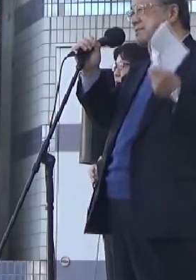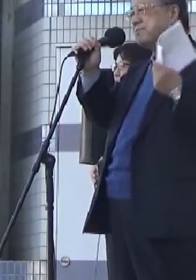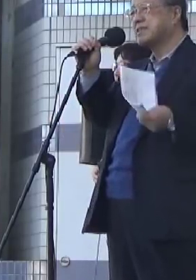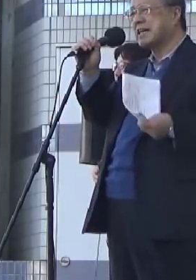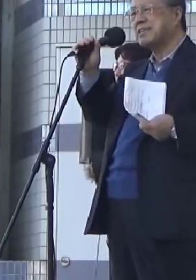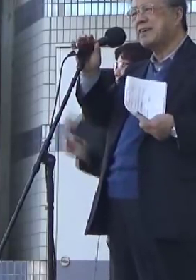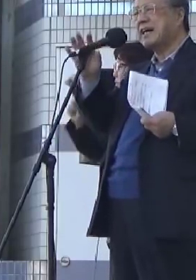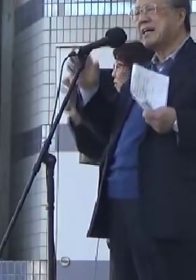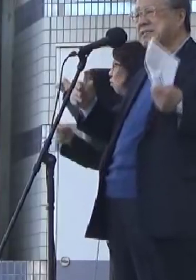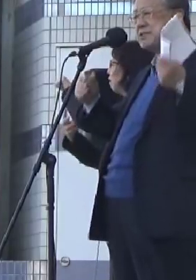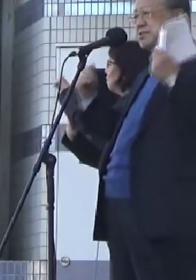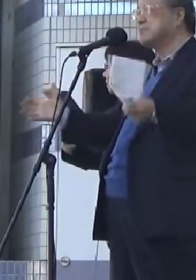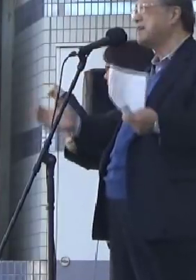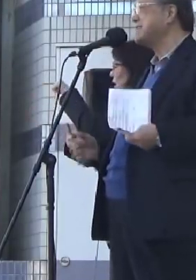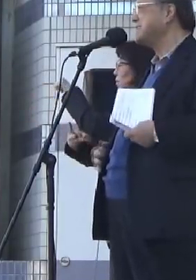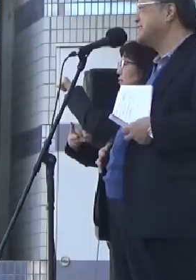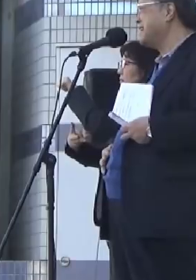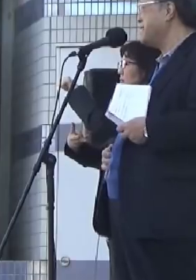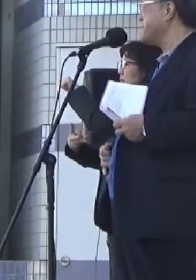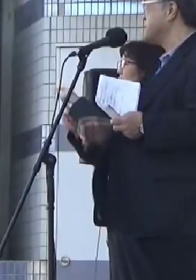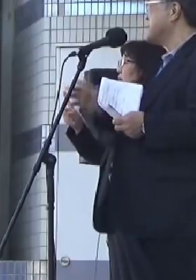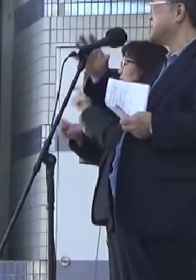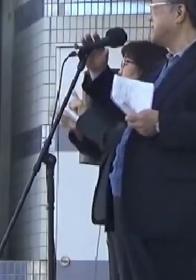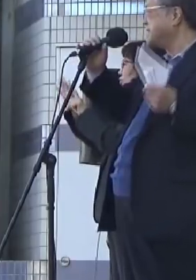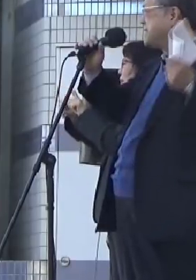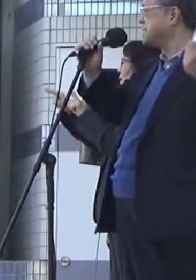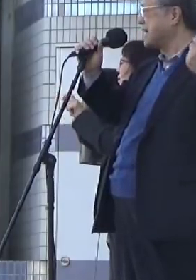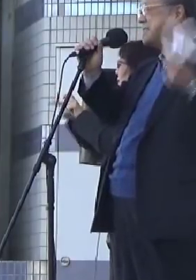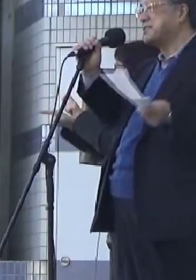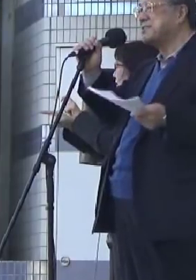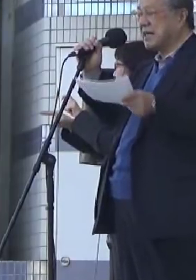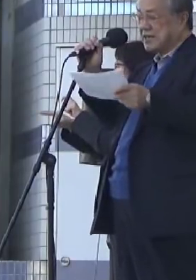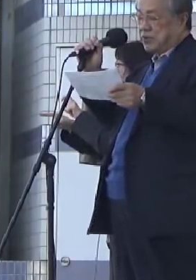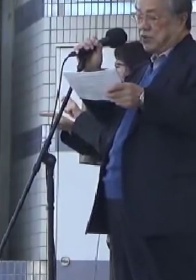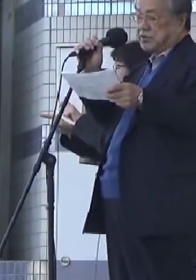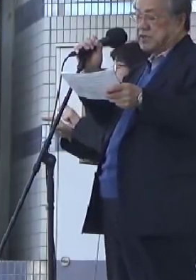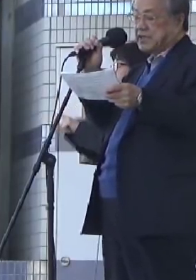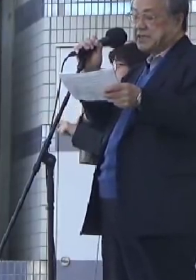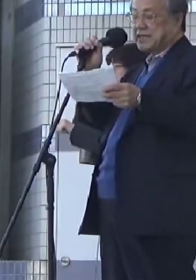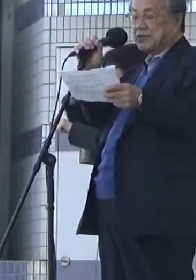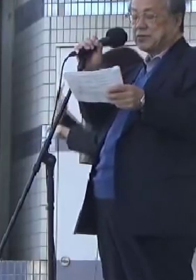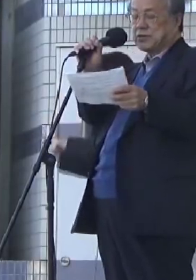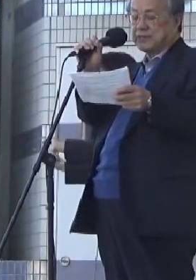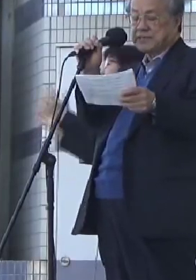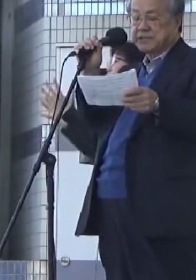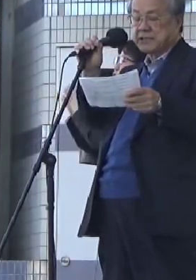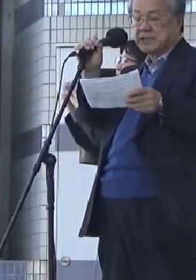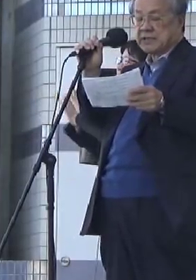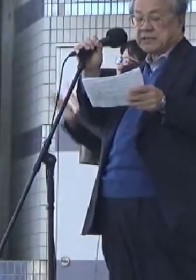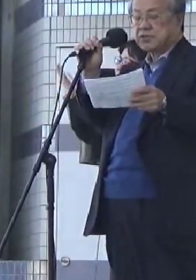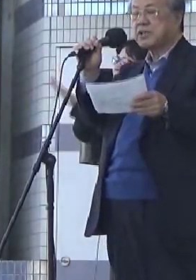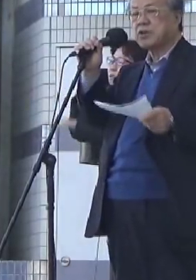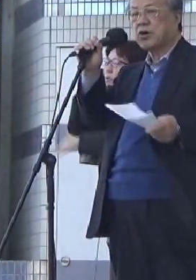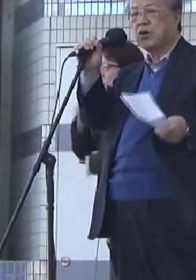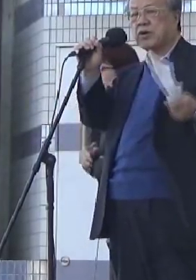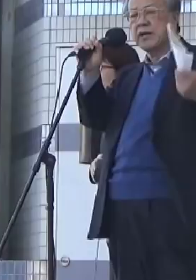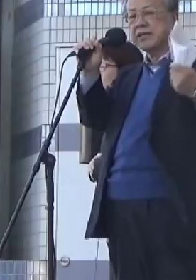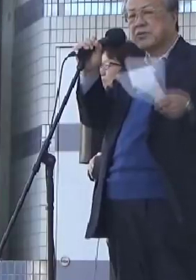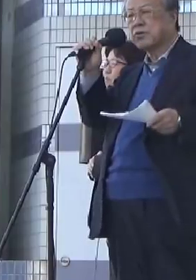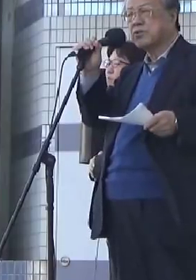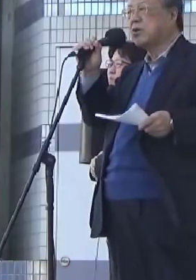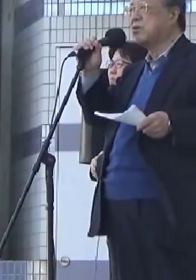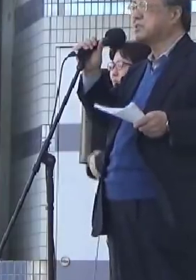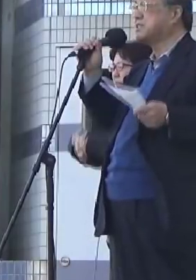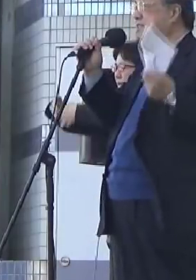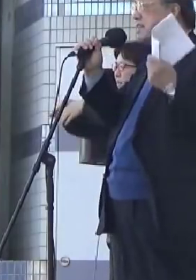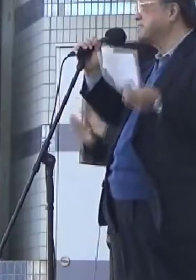月3日には10万人でぜひ大集会を開きたいと思います。それと